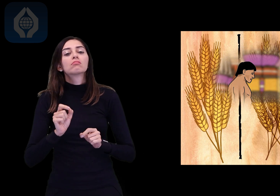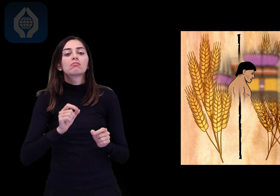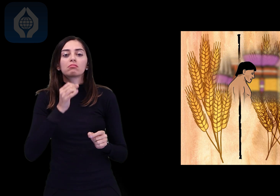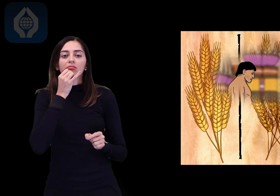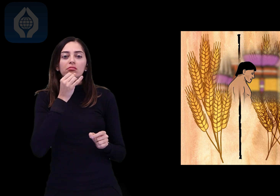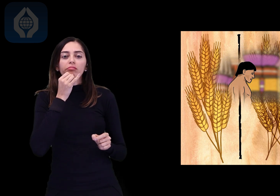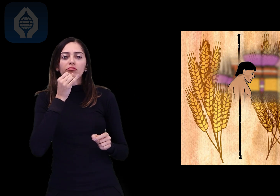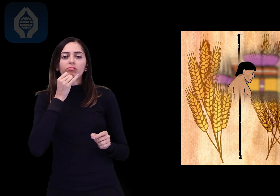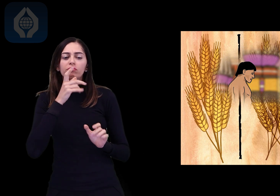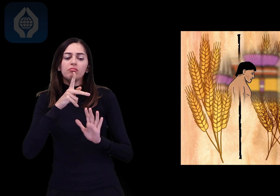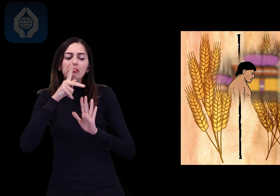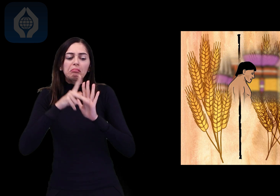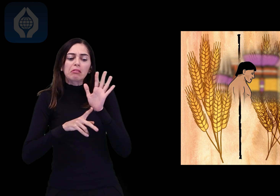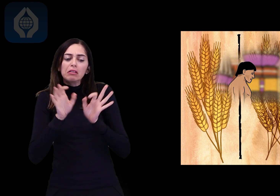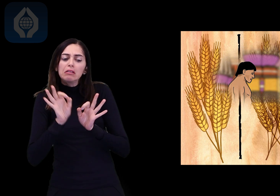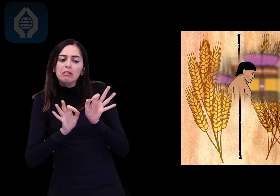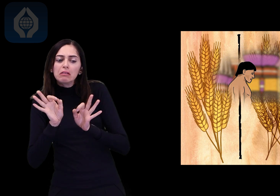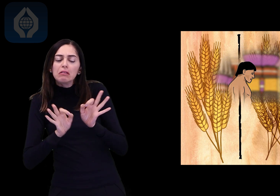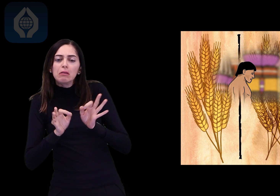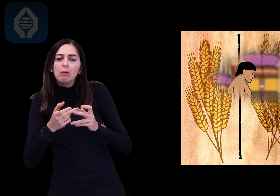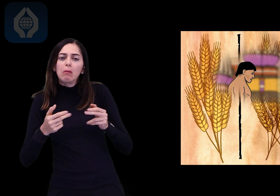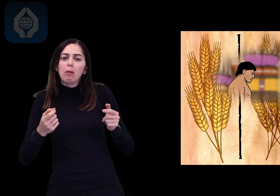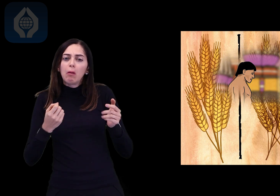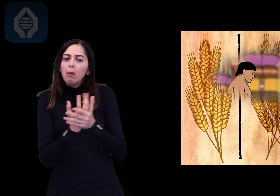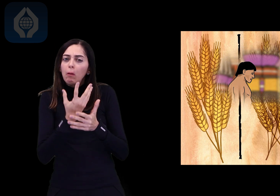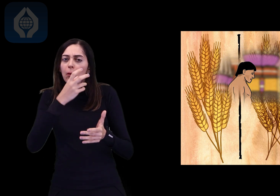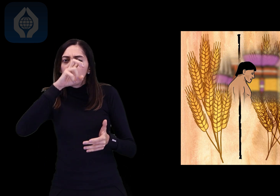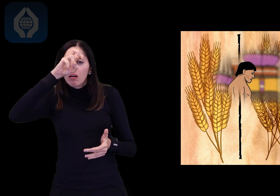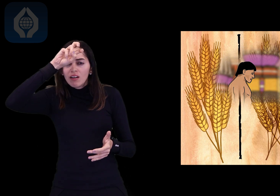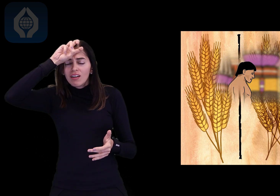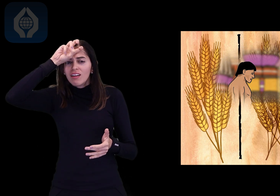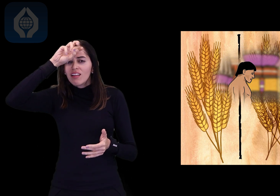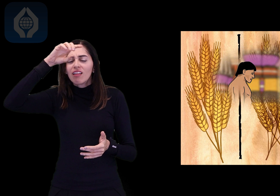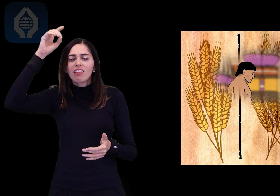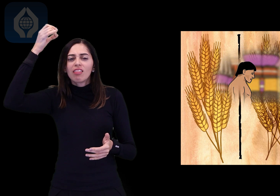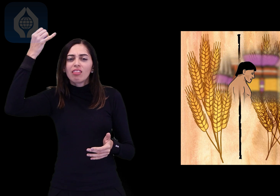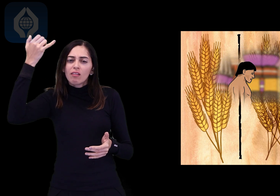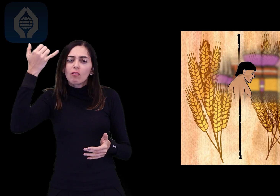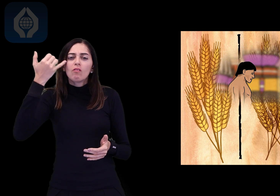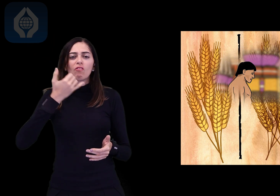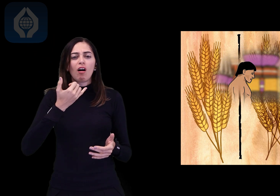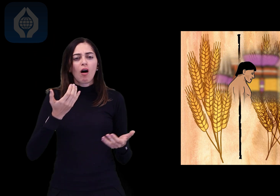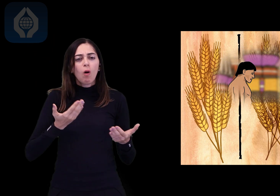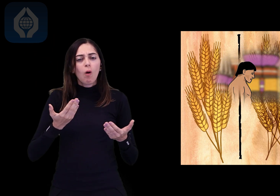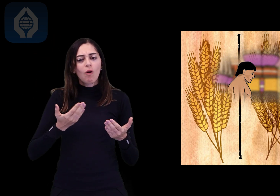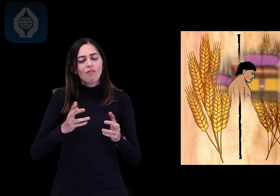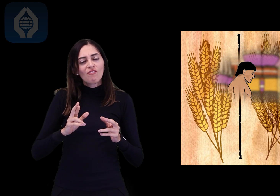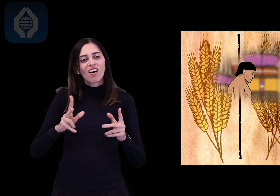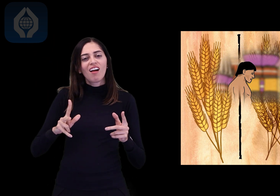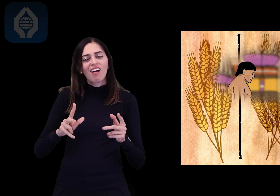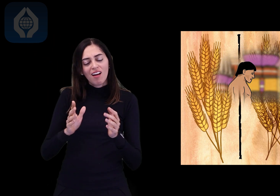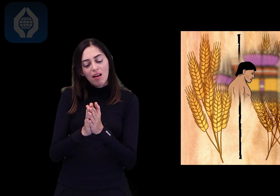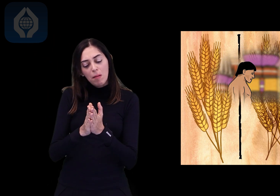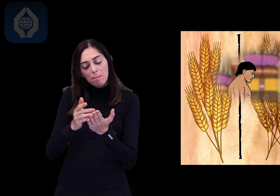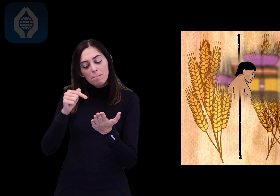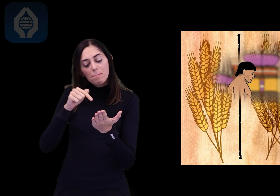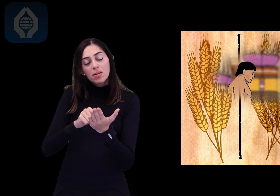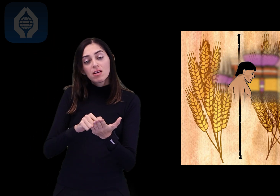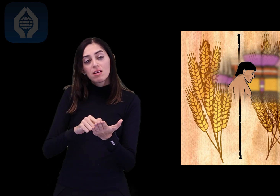de seu sonho, o que estava para acontecer no Egito, este não é o modo comum de Deus falar conosco hoje. E por que não?